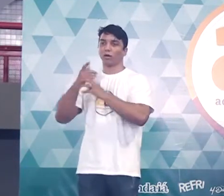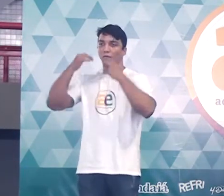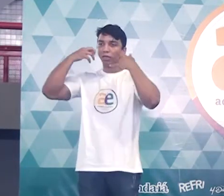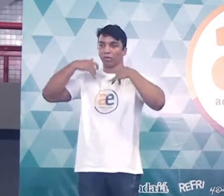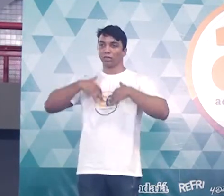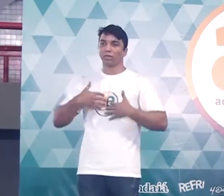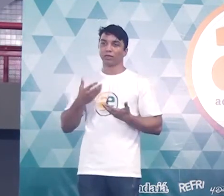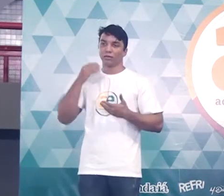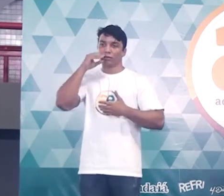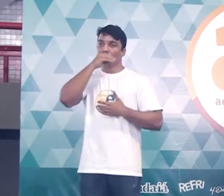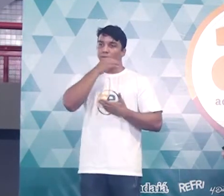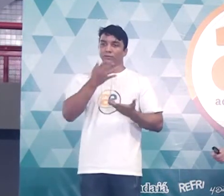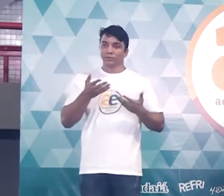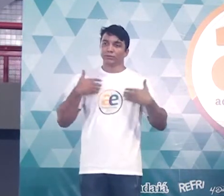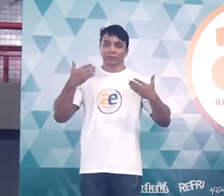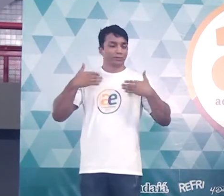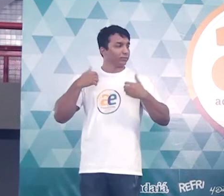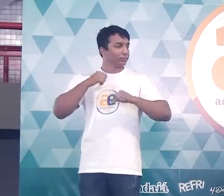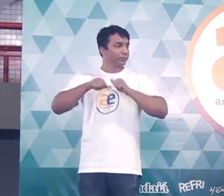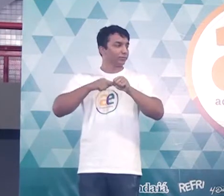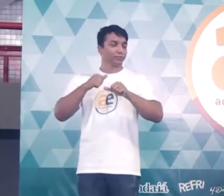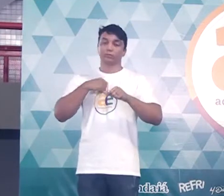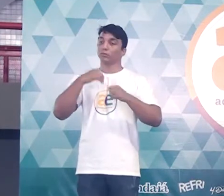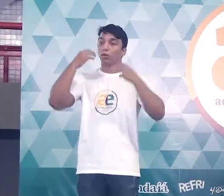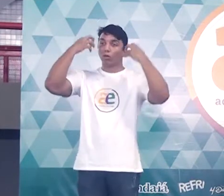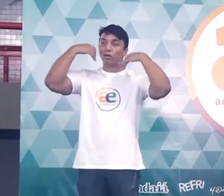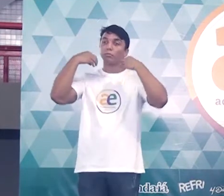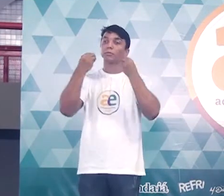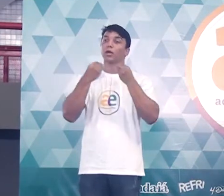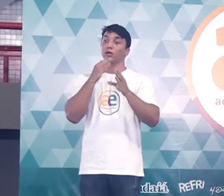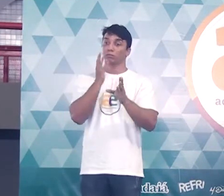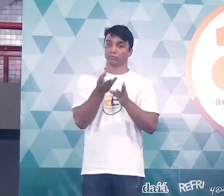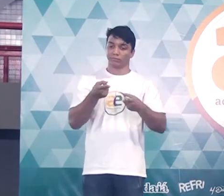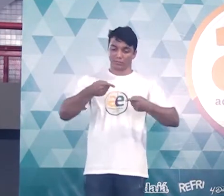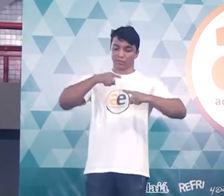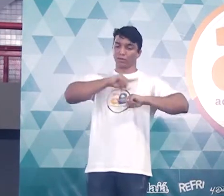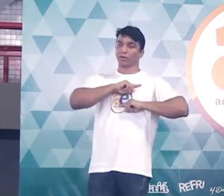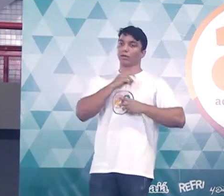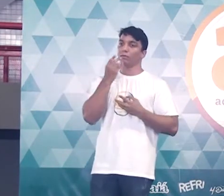molhando, o meu corpo está me molhando para resfriar, porque está quente.